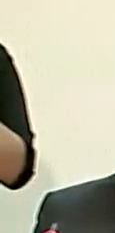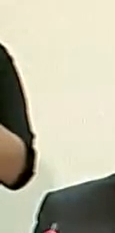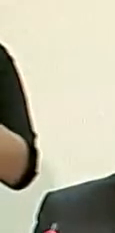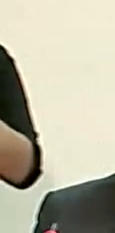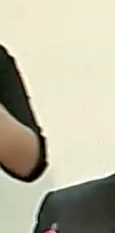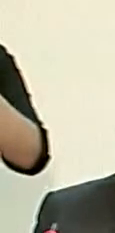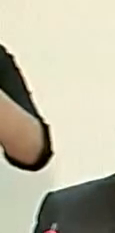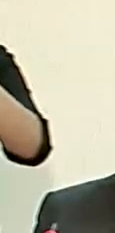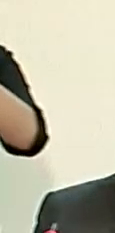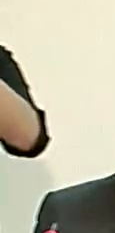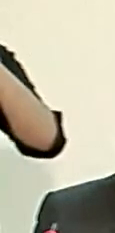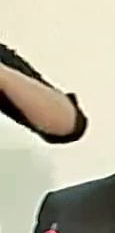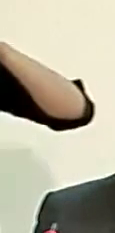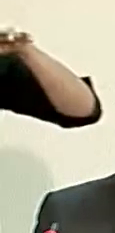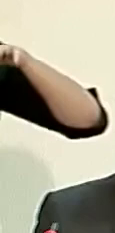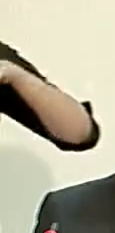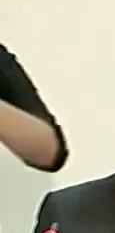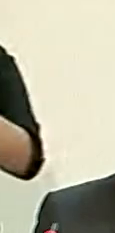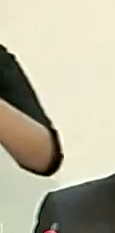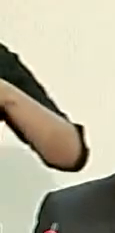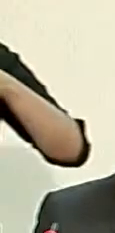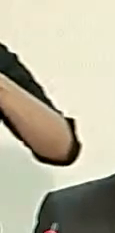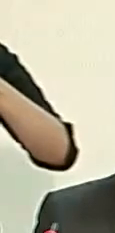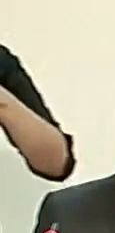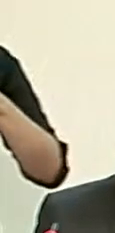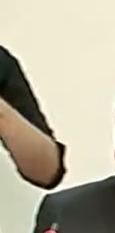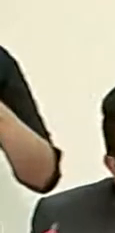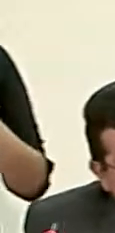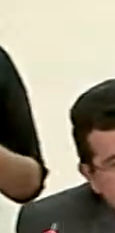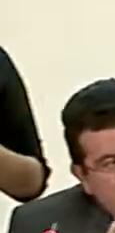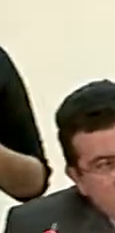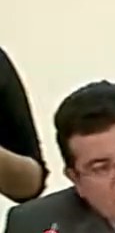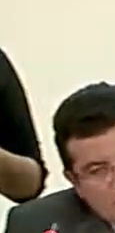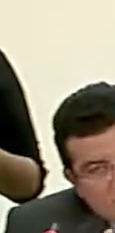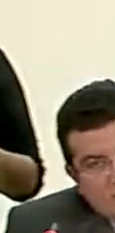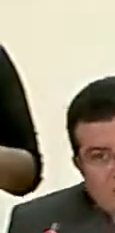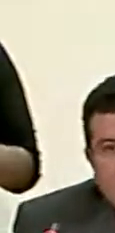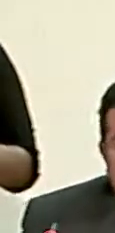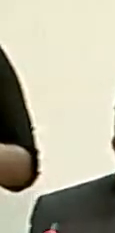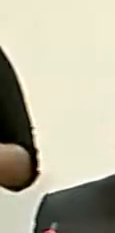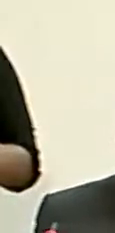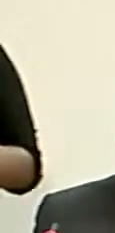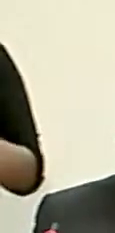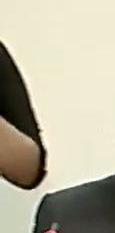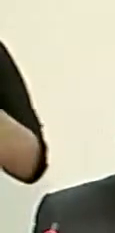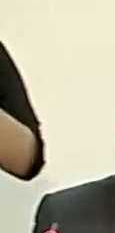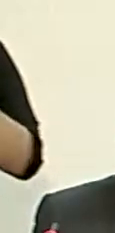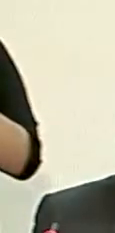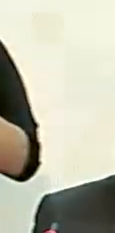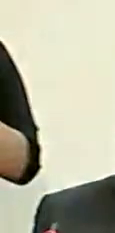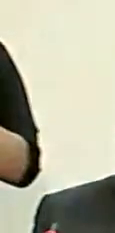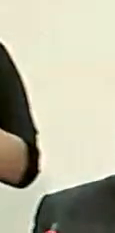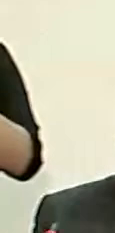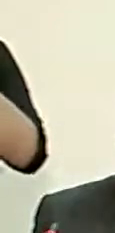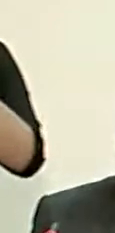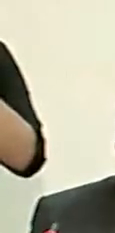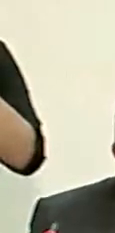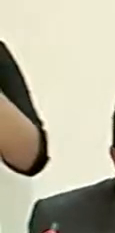urbanístico en el área metropolitana. Este, este, esta segunda o esta otra derivación es un,